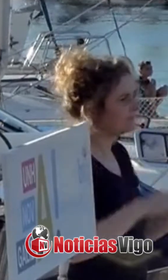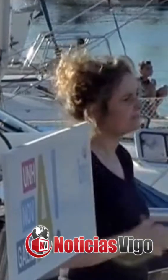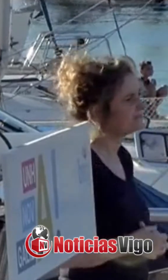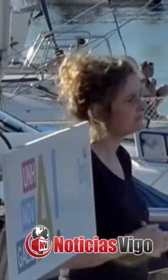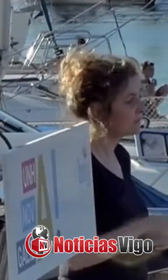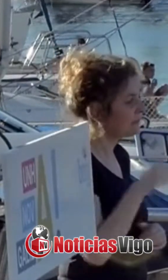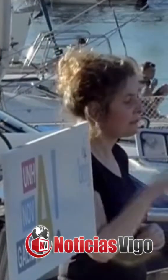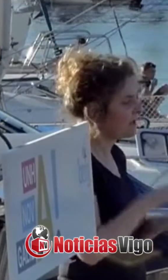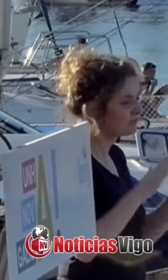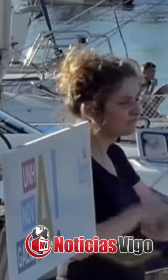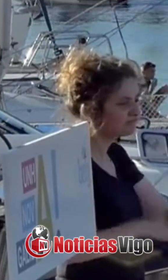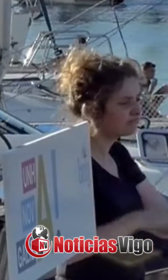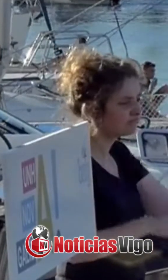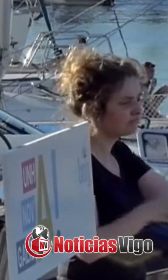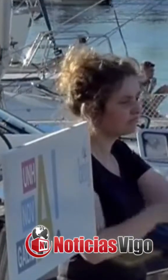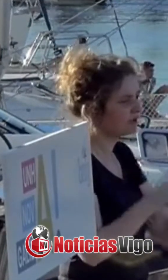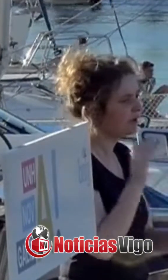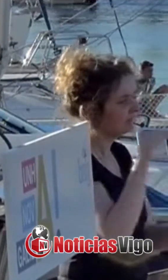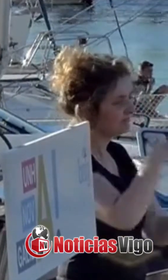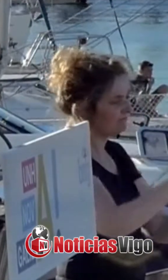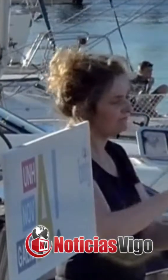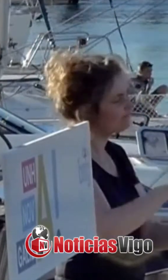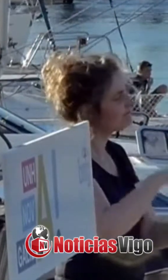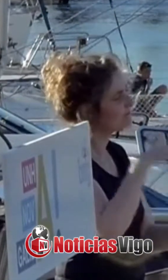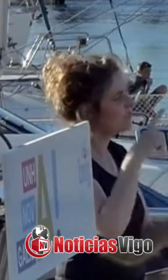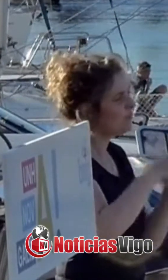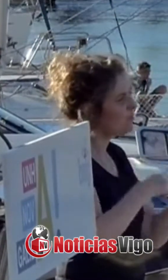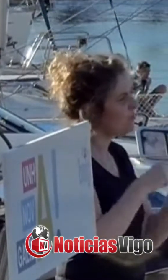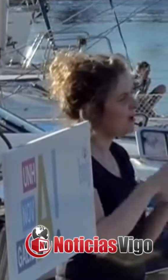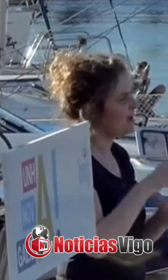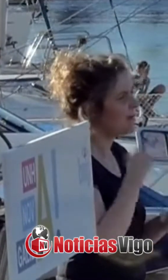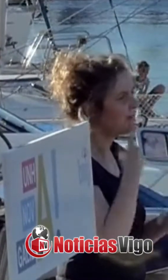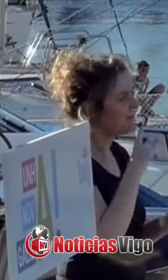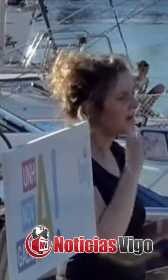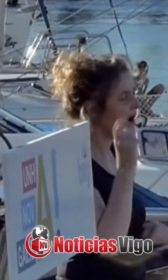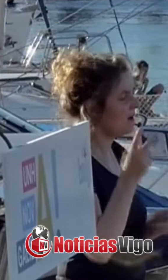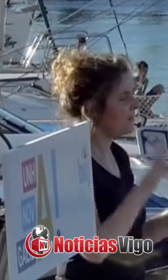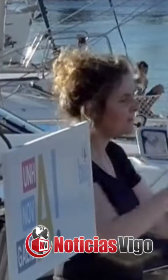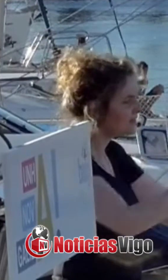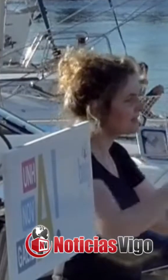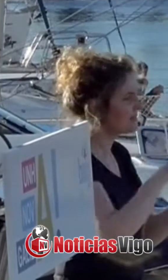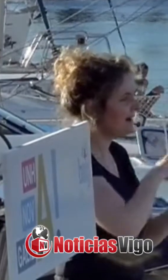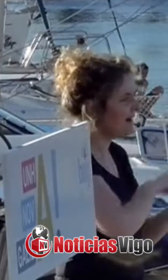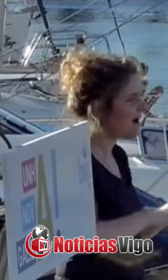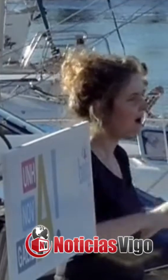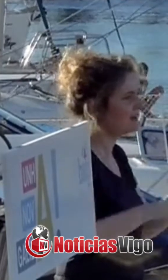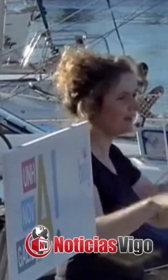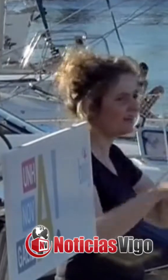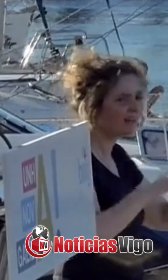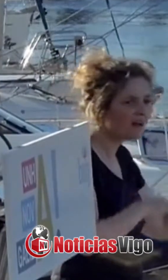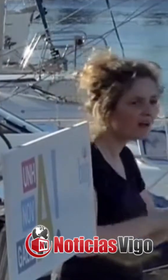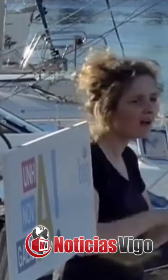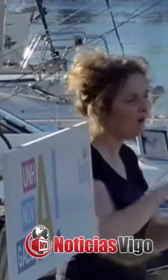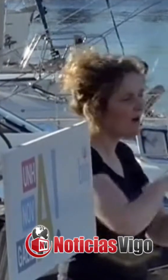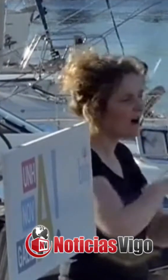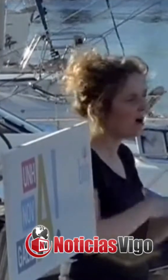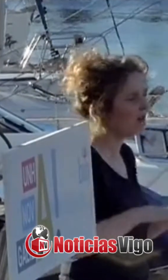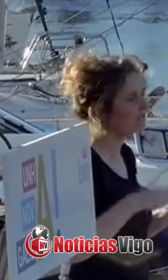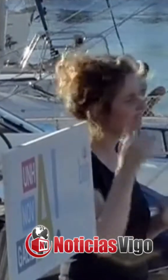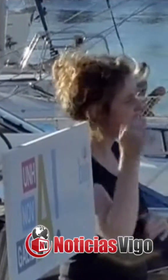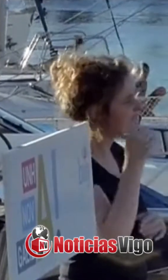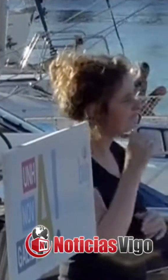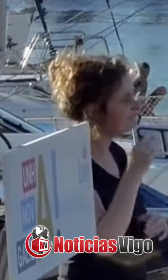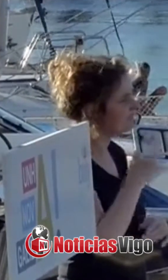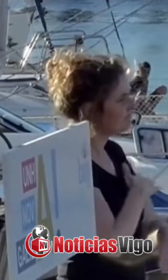Unha movilización masiva e concentrar o voto no BNG para construir unha Galiza viva, próspera, dinámica, unha Galiza